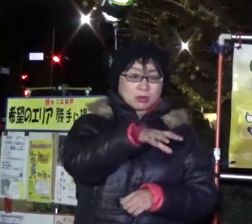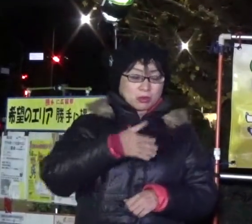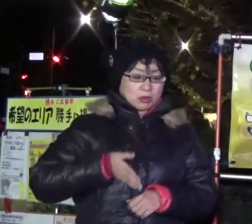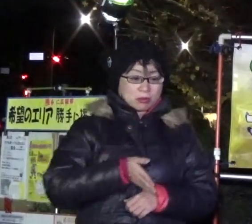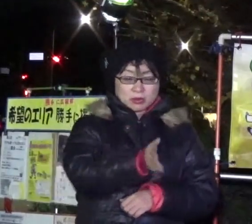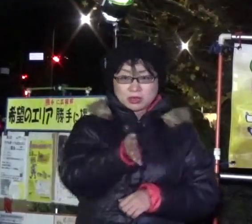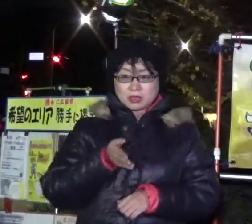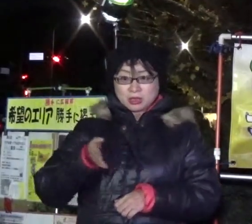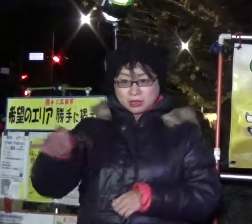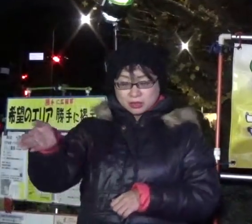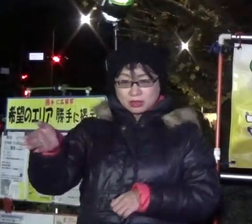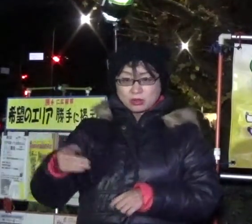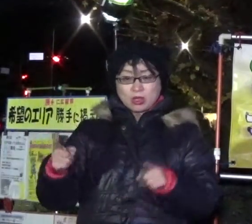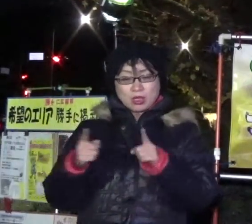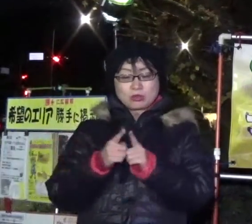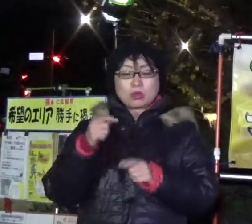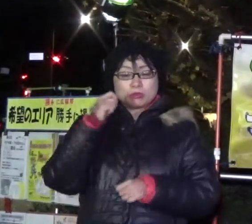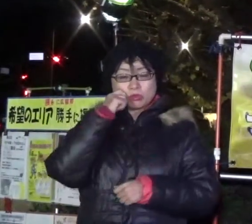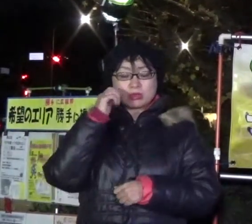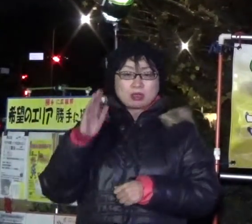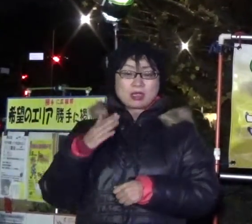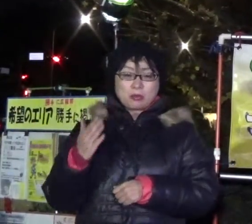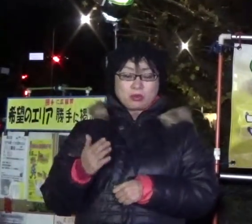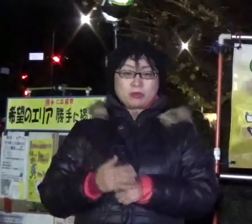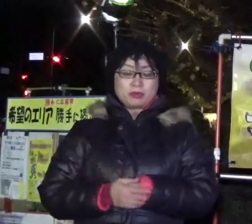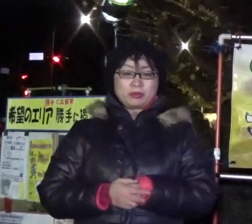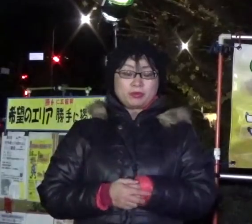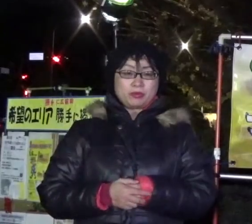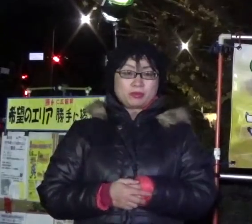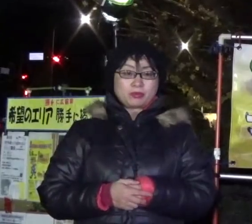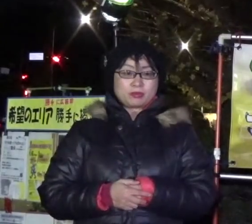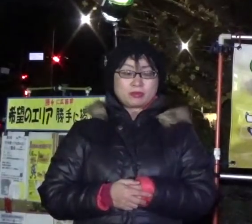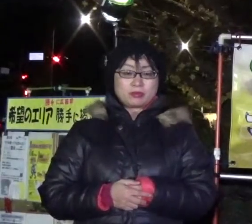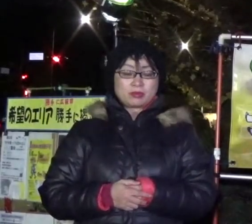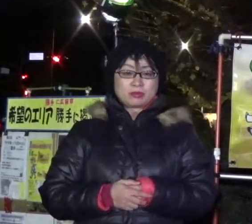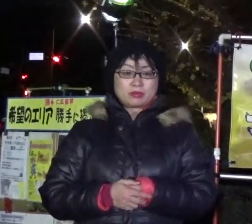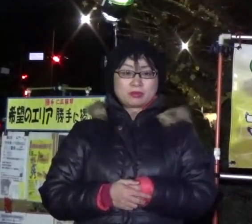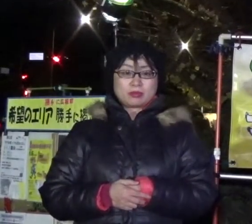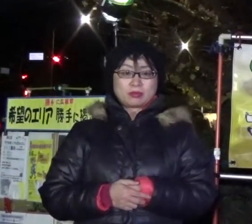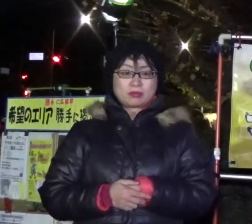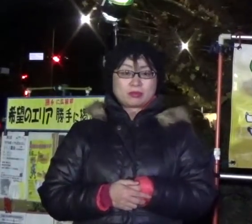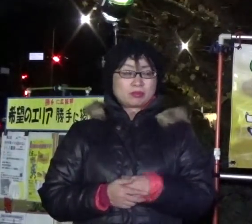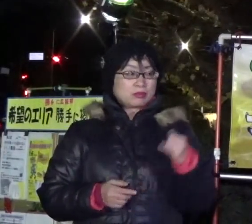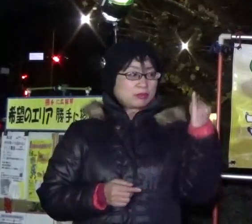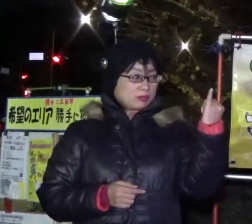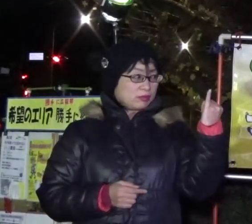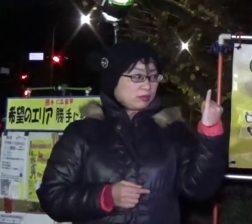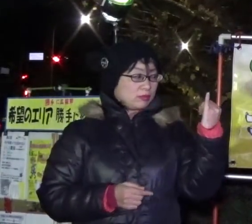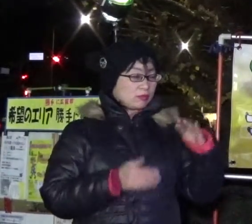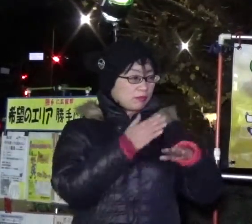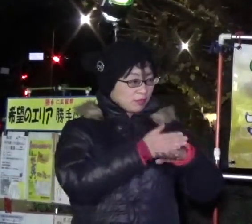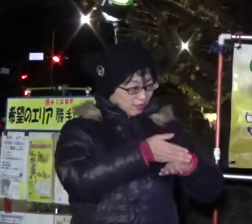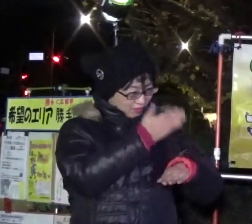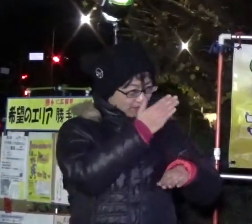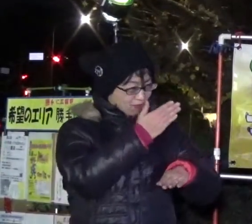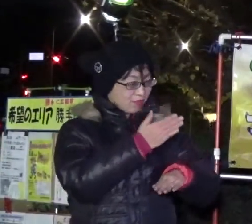ることはできませんが、しかしこれだけははっきり言わせていただきます。飛鳥さんありがとうございます。そ